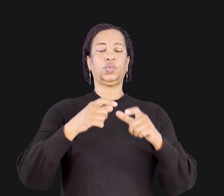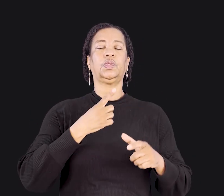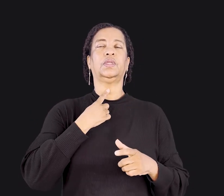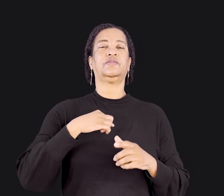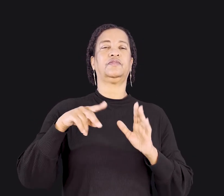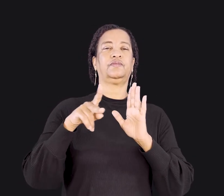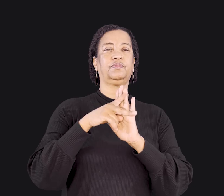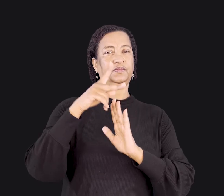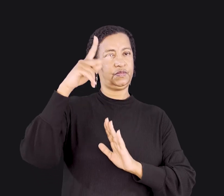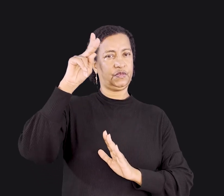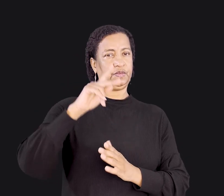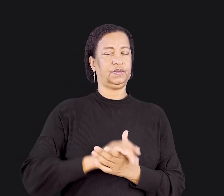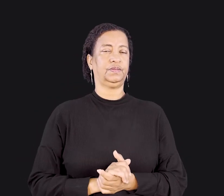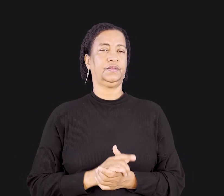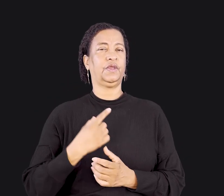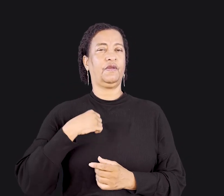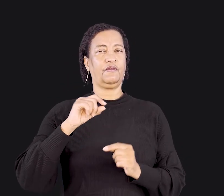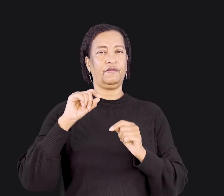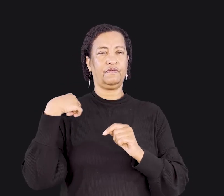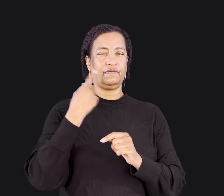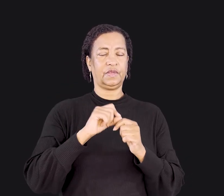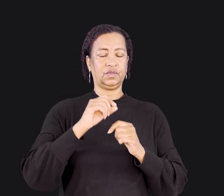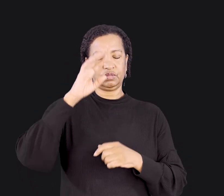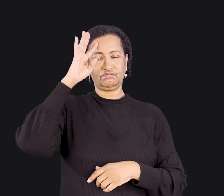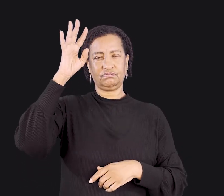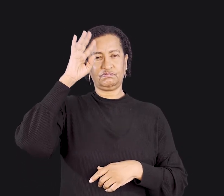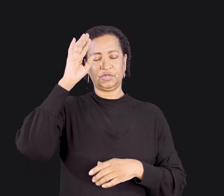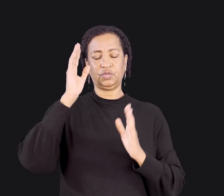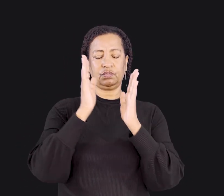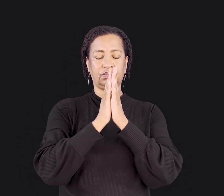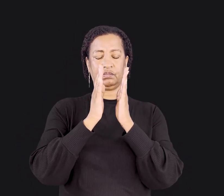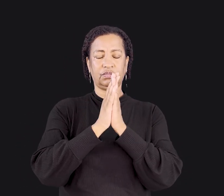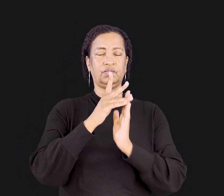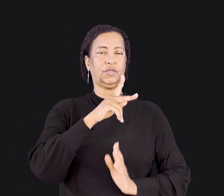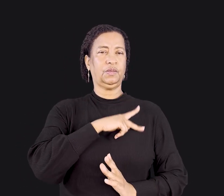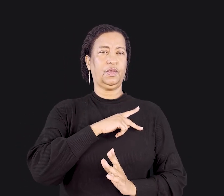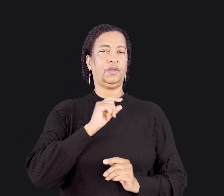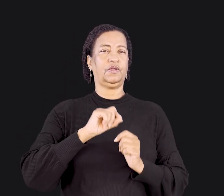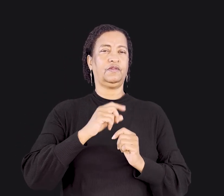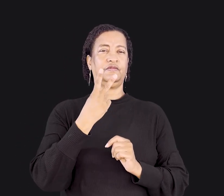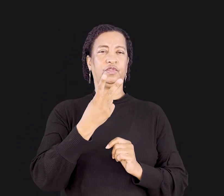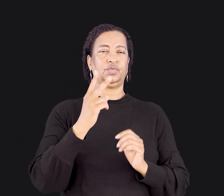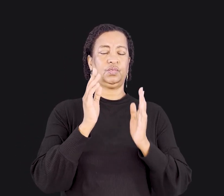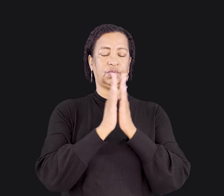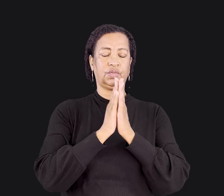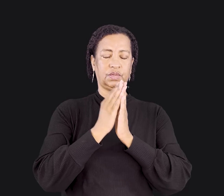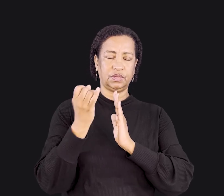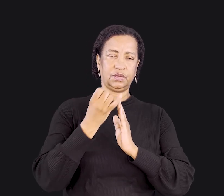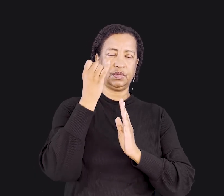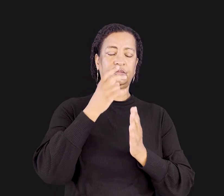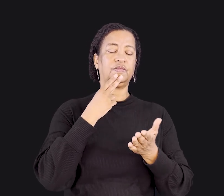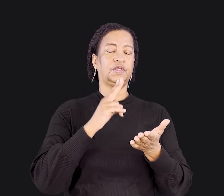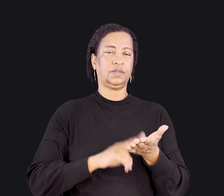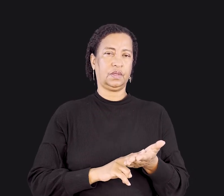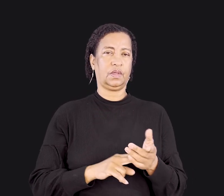exorto você a refletir sobre a oração de Paulo. Ele fez 2 orações importantes nessa carta. Ele também orou